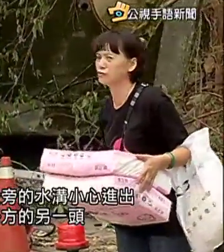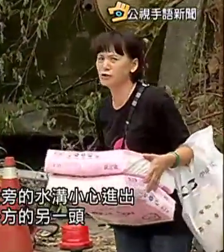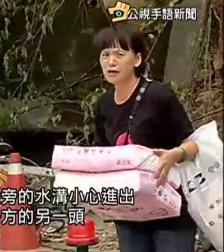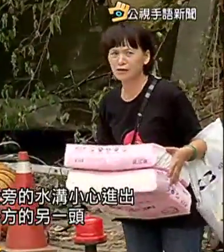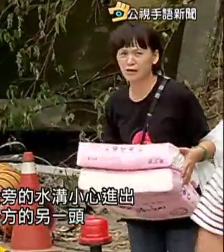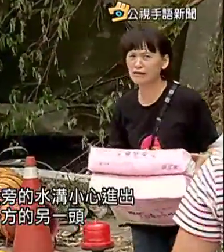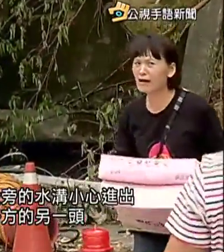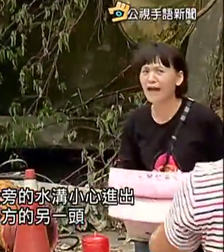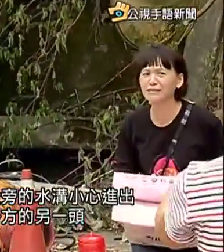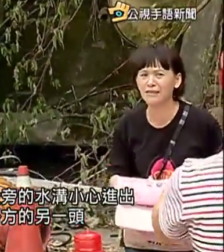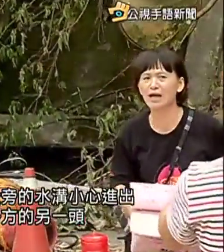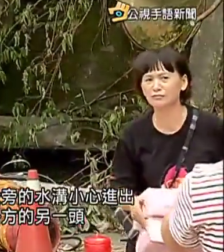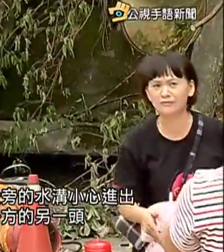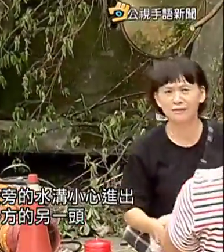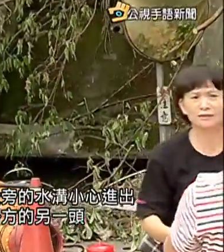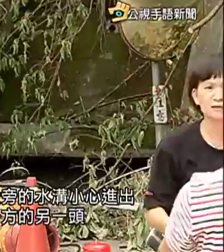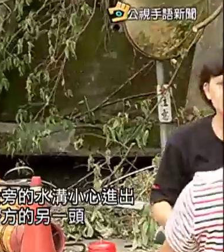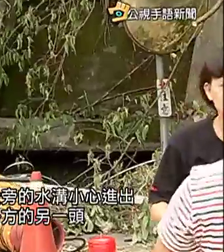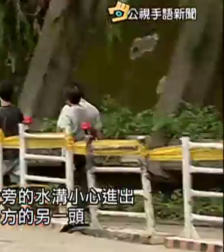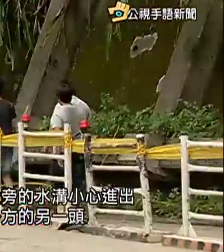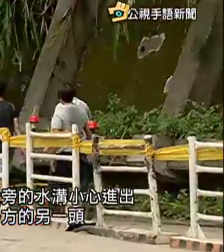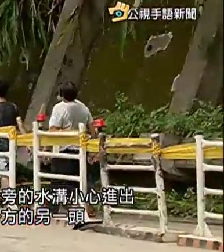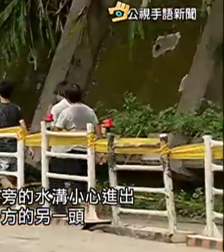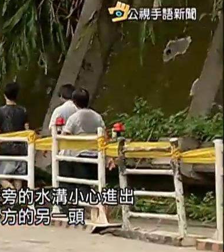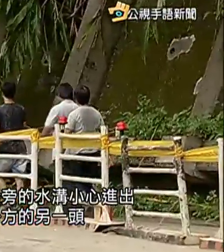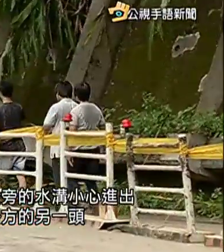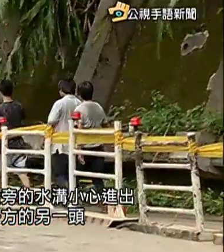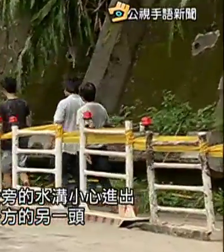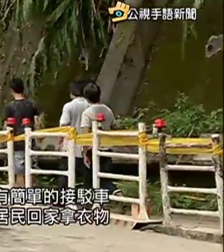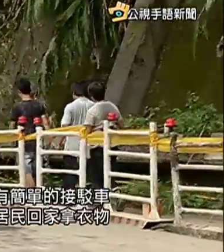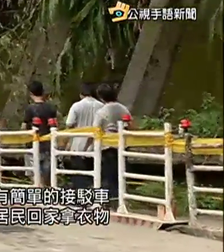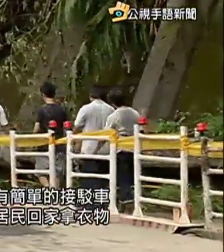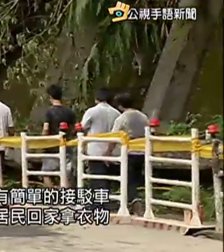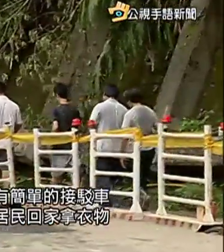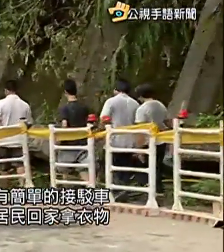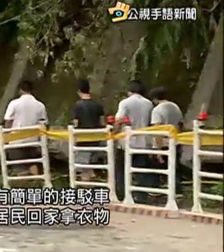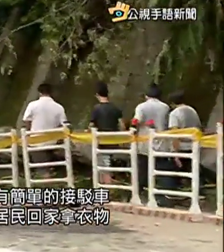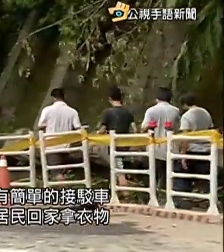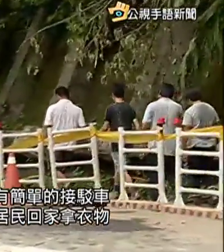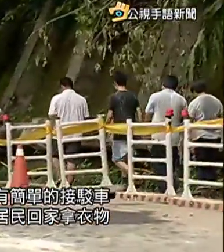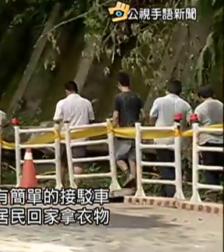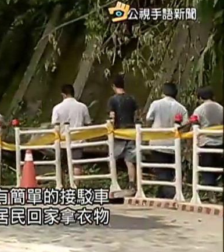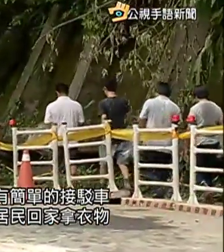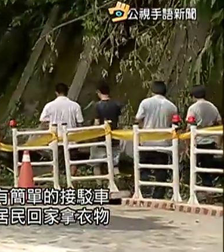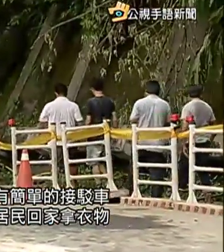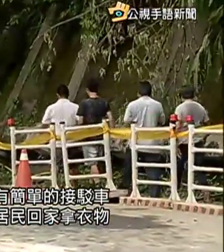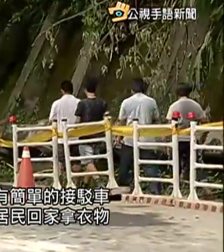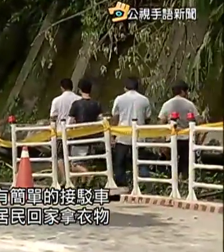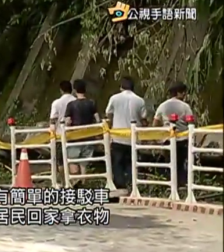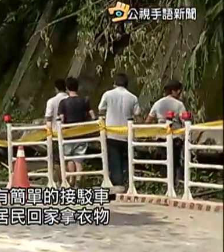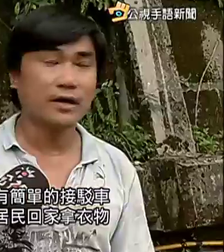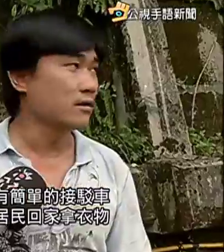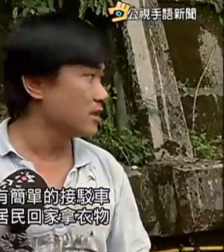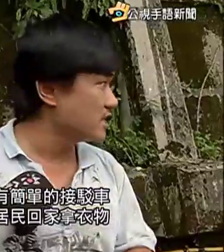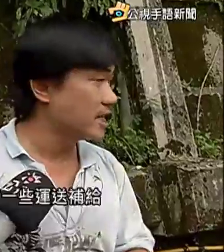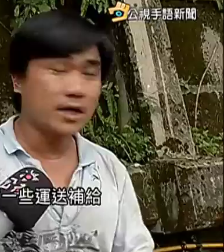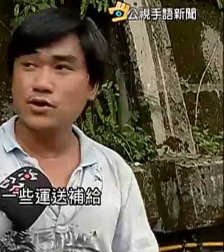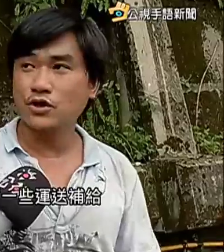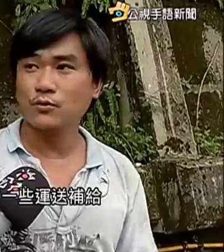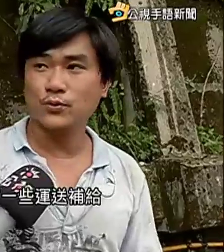旁的水沟小心进出。坍方的另一头已经有简单的接驳车接送居民回家拿衣物， 也有一些运送补